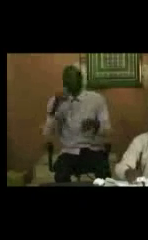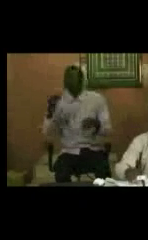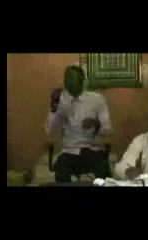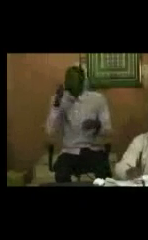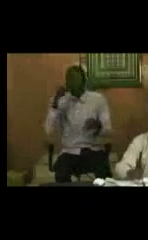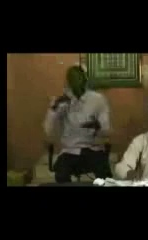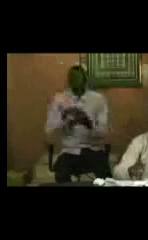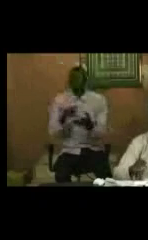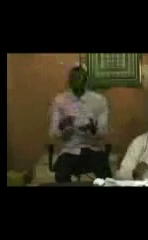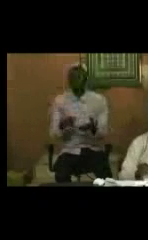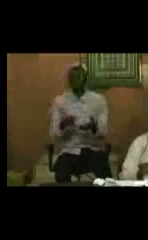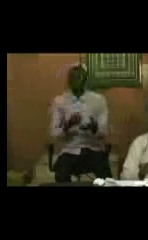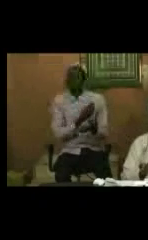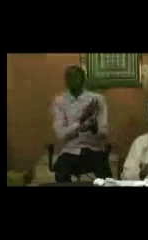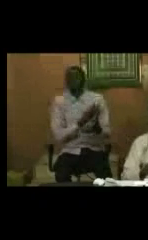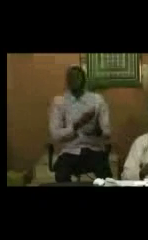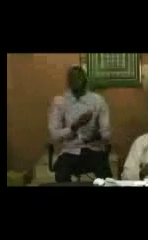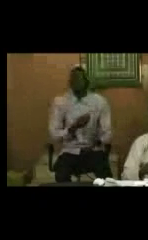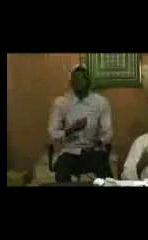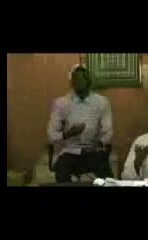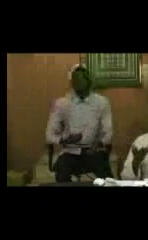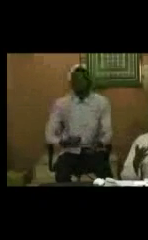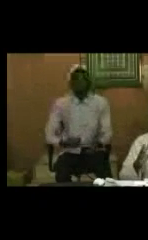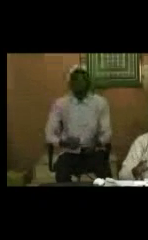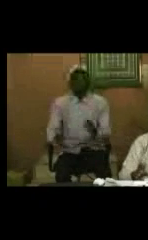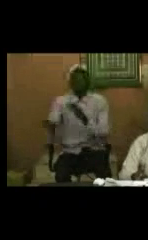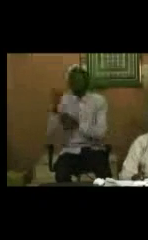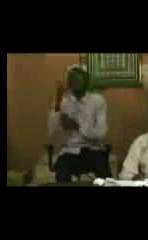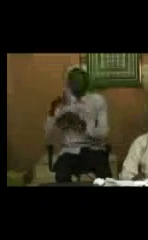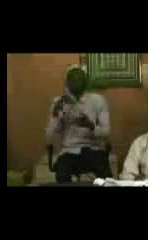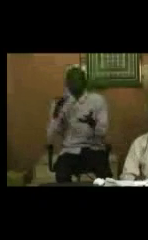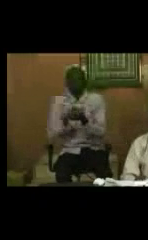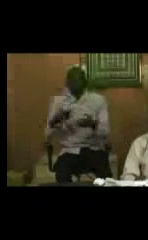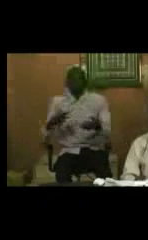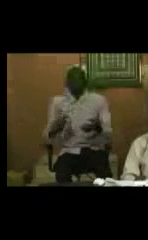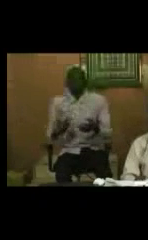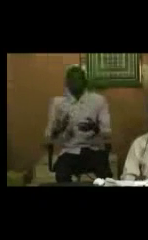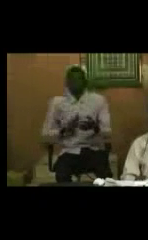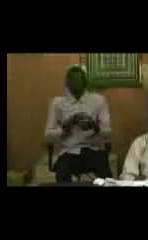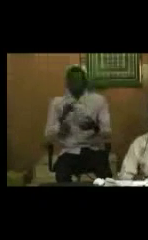je turo lo ni omo je okun bete